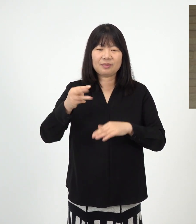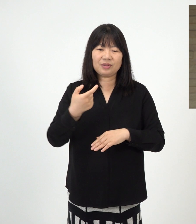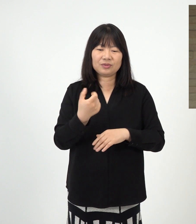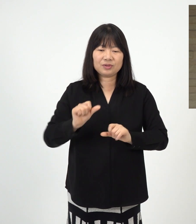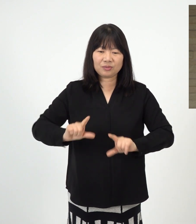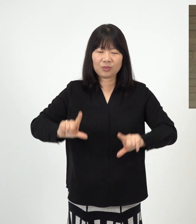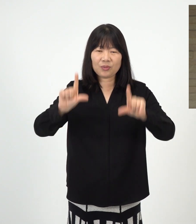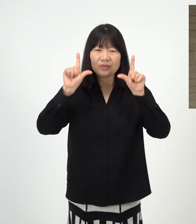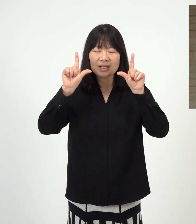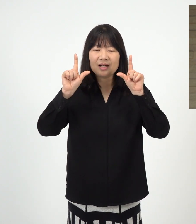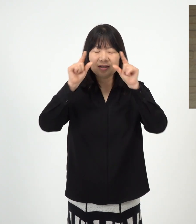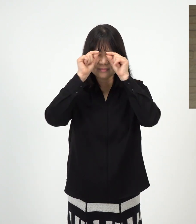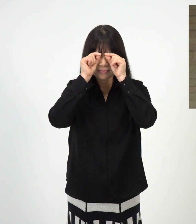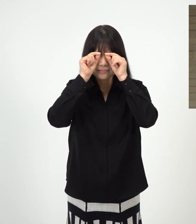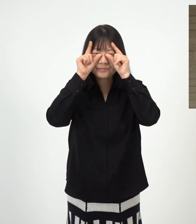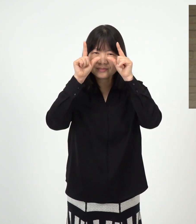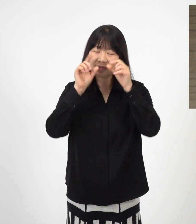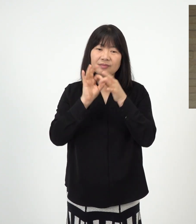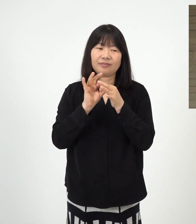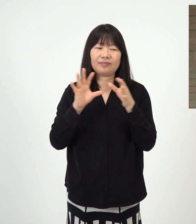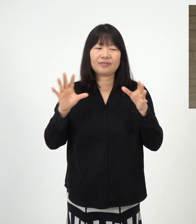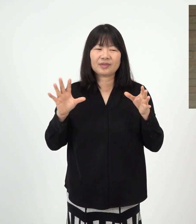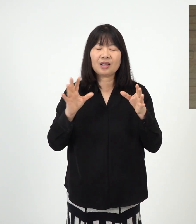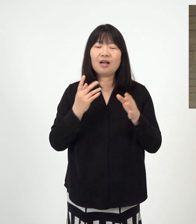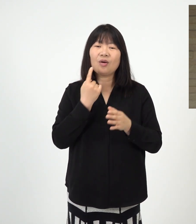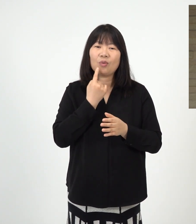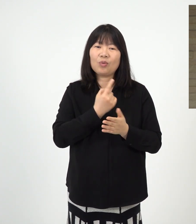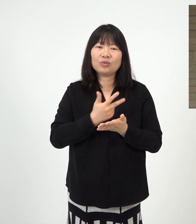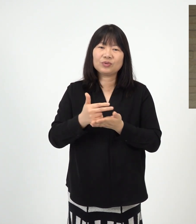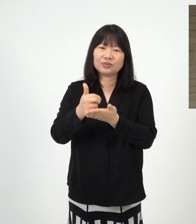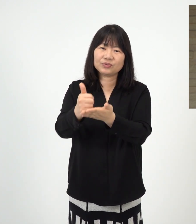365일 눈을 감으나 뜨나, 오 주님,